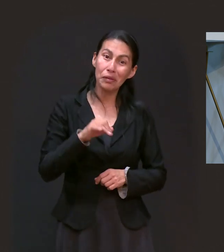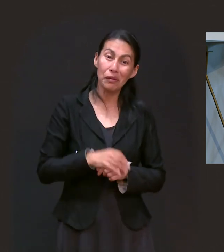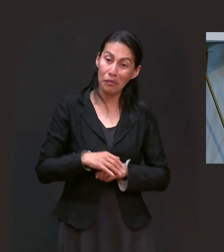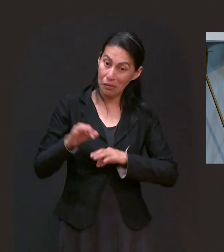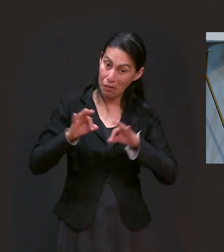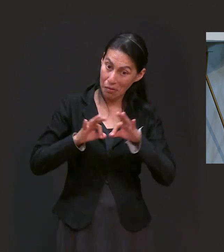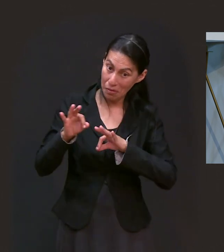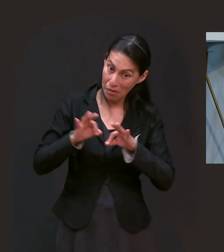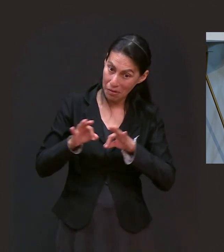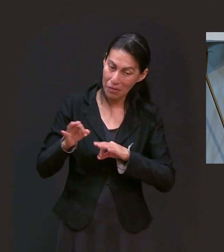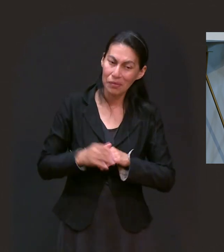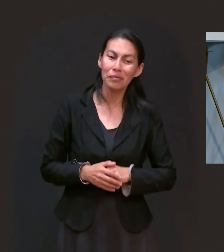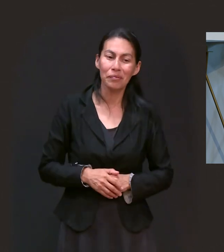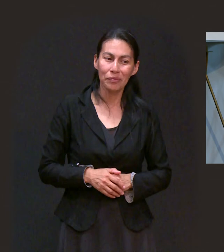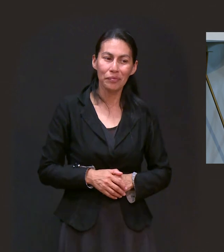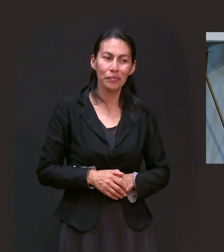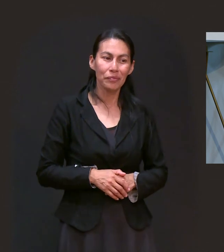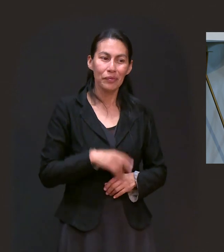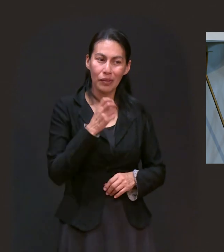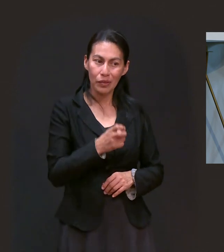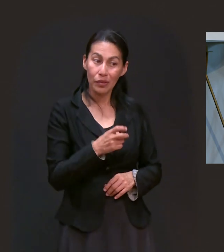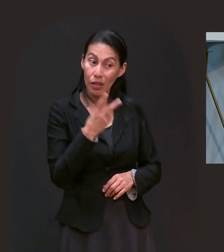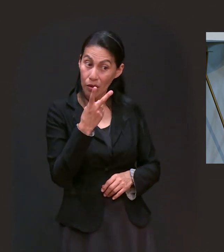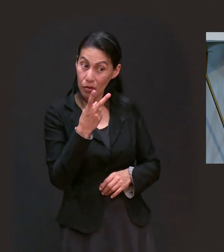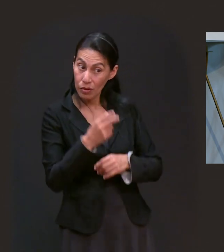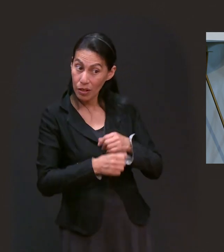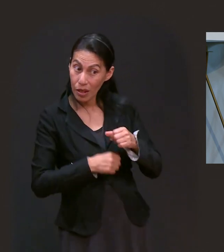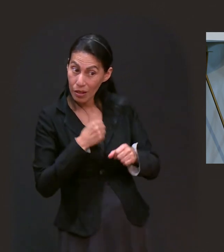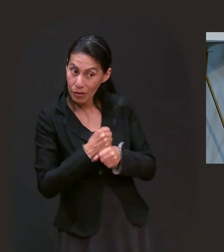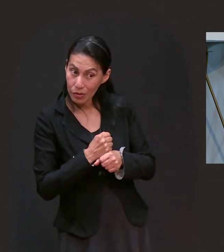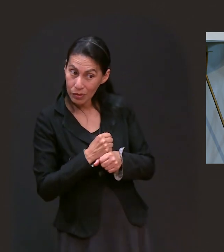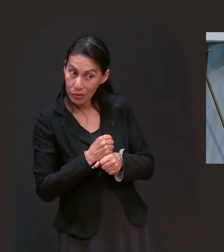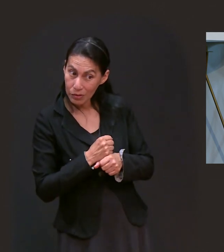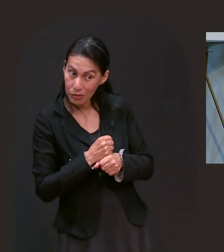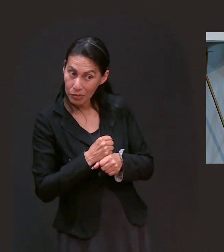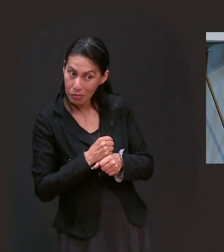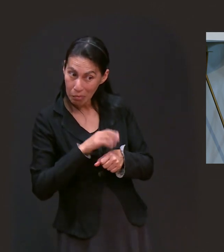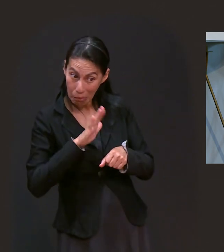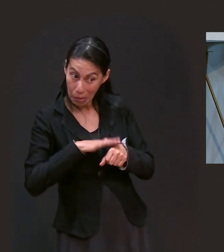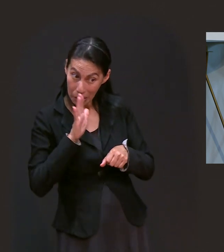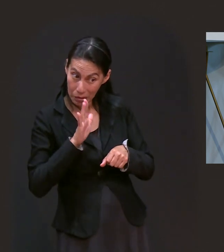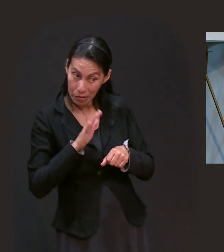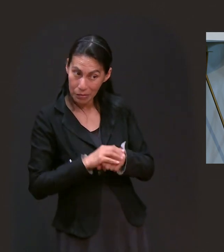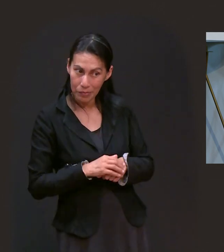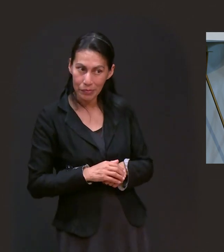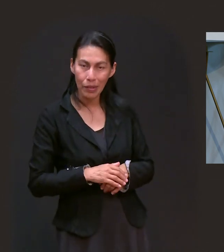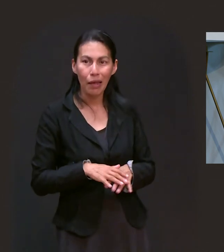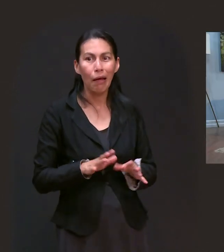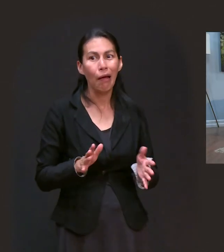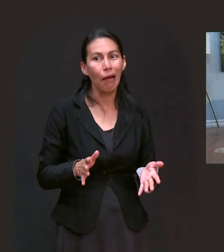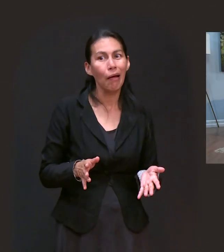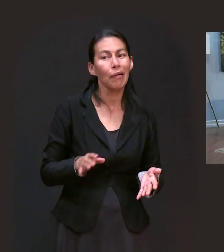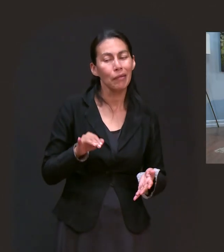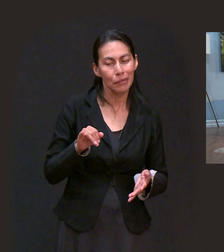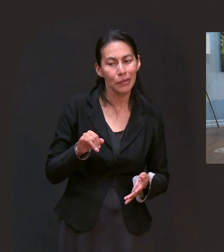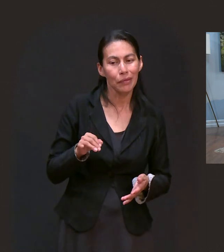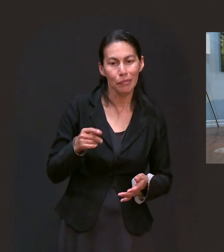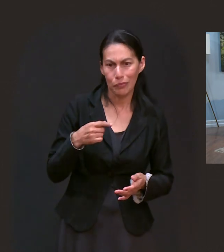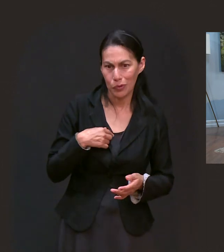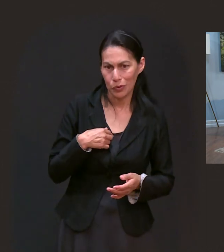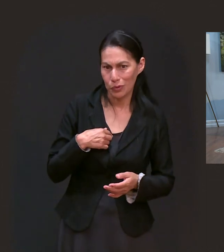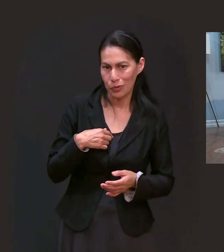para ti es así y entonces donde lo que deberían dos antes se está convirtiendo más